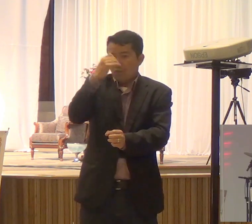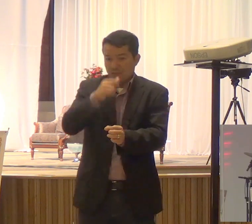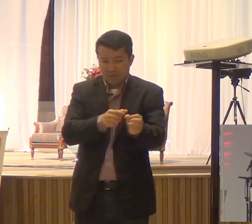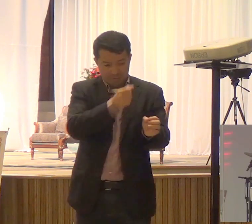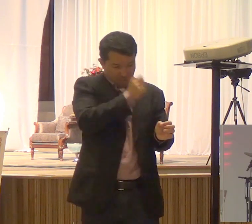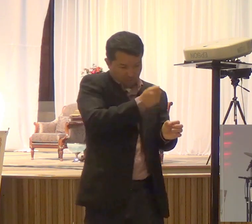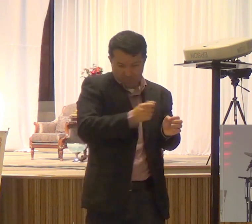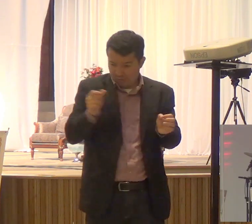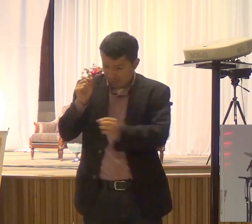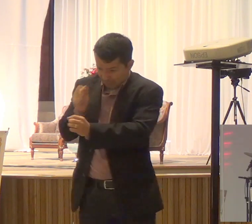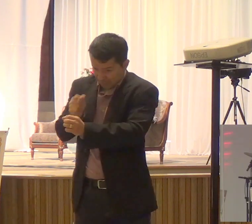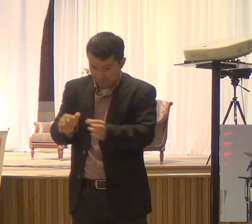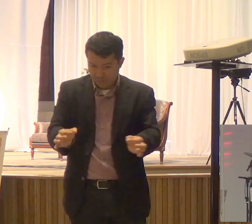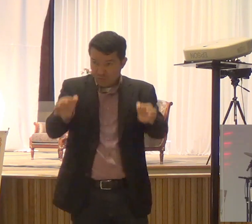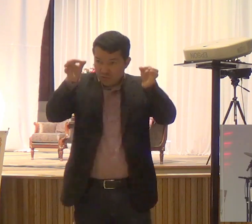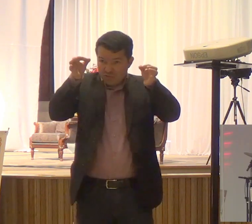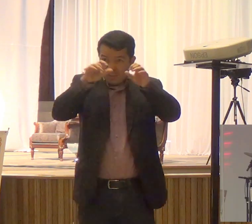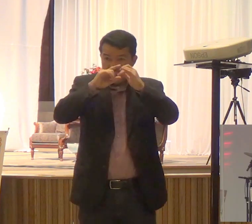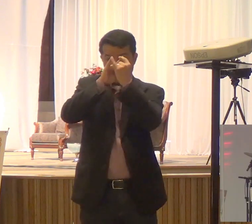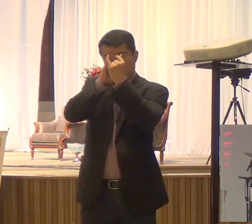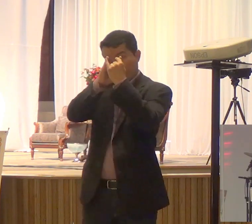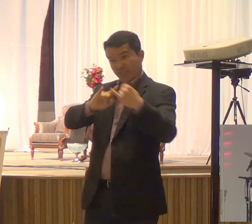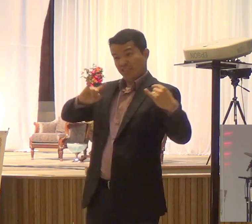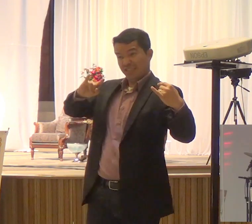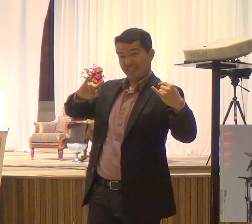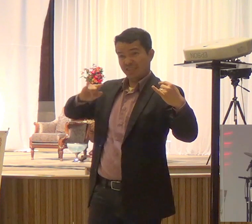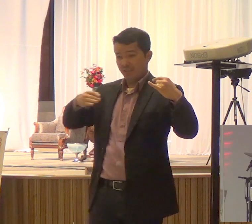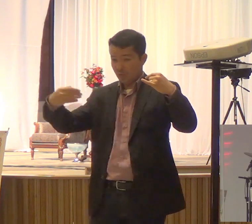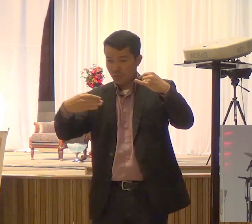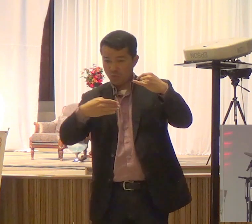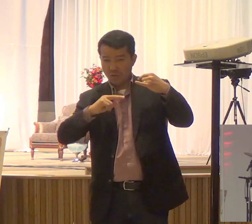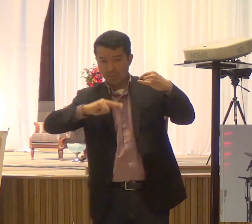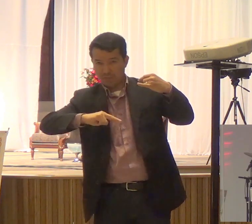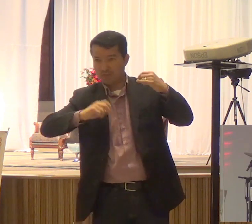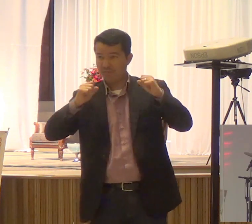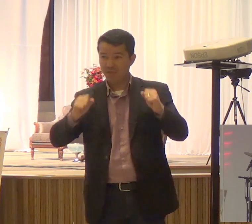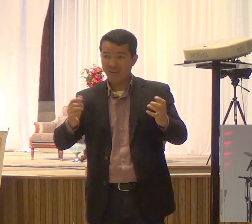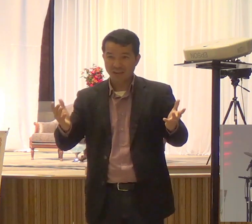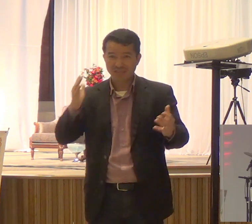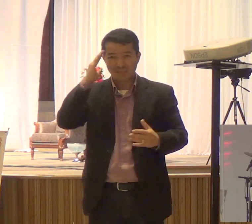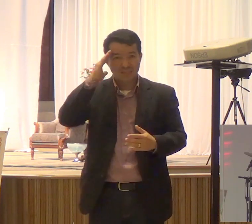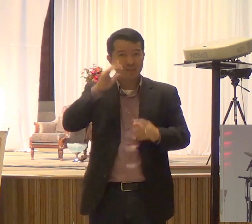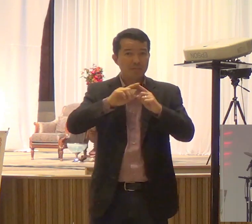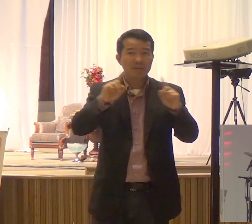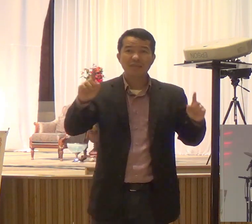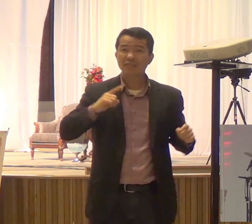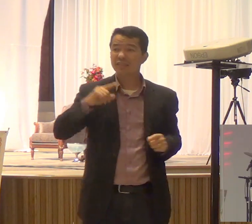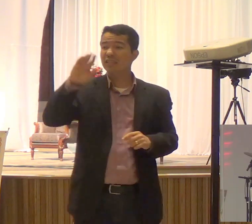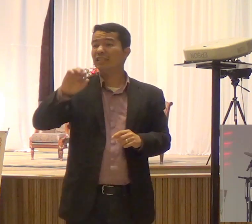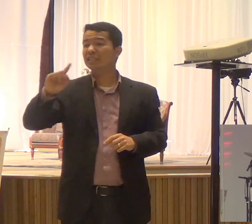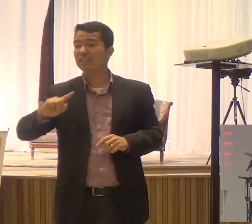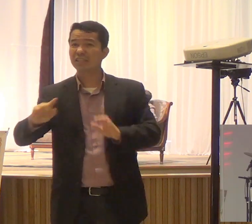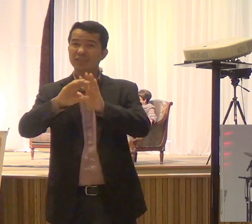seu povo e dizendo assim, eu nunca pedi a vocês que vocês fossem alguma coisa que eu não os chamei para ser.